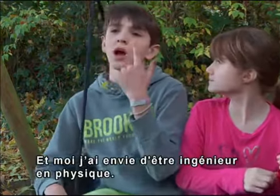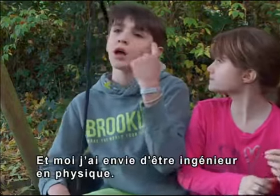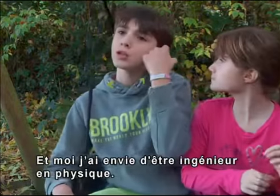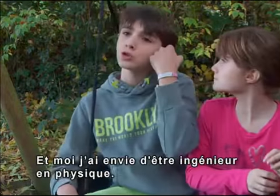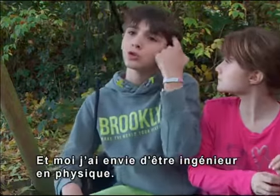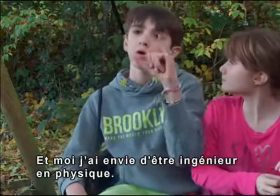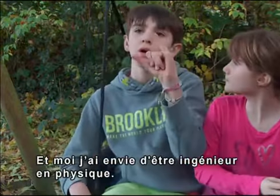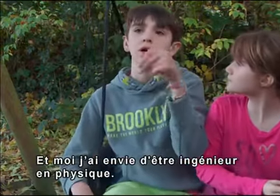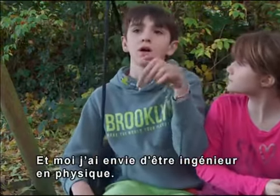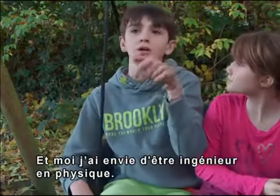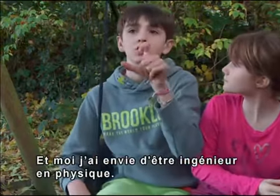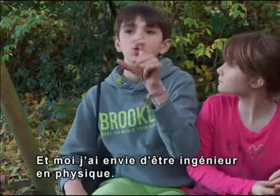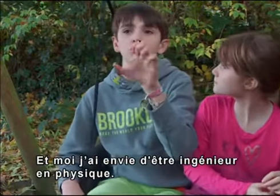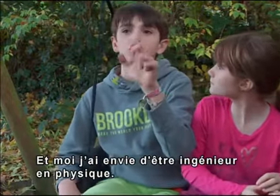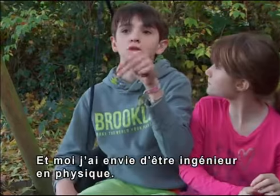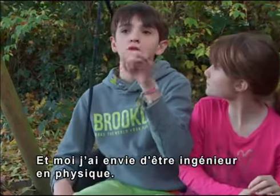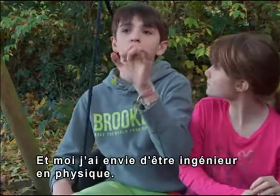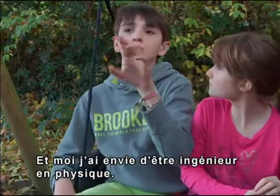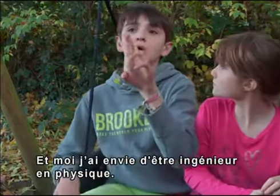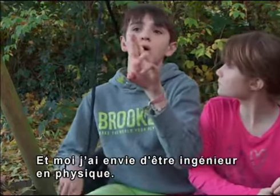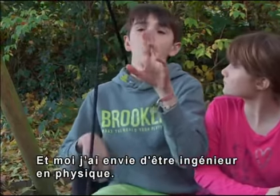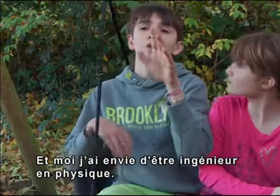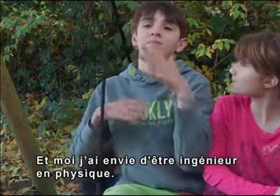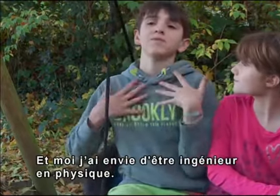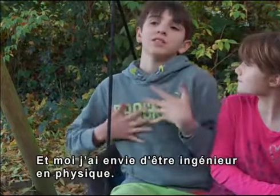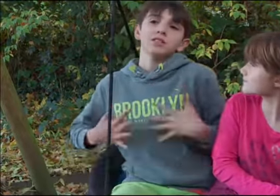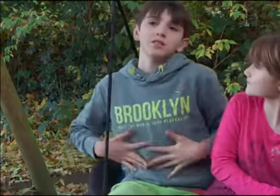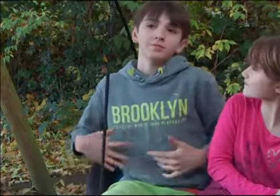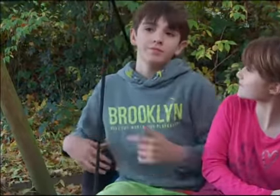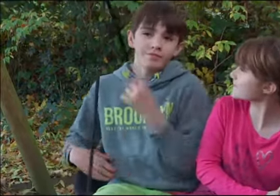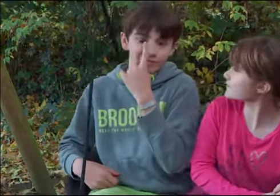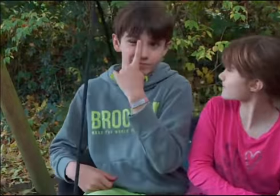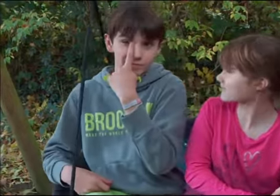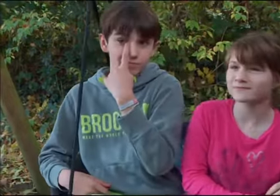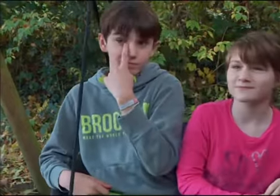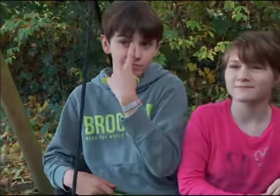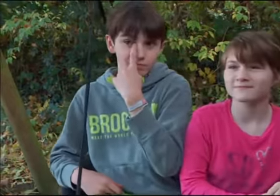Et moi, j'ai envie d'être ingénieur en physique.